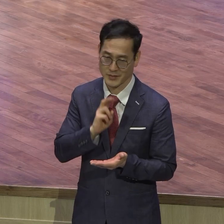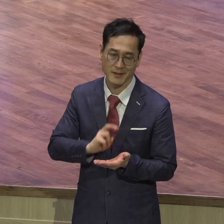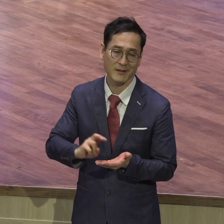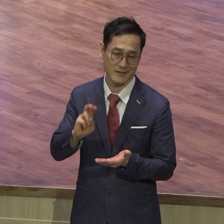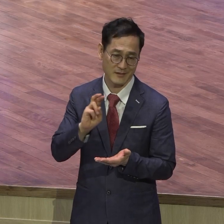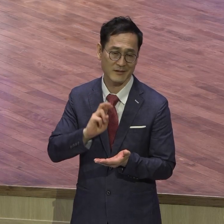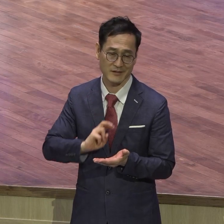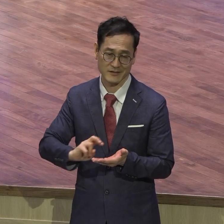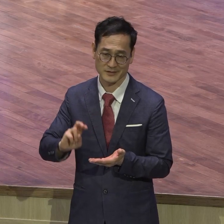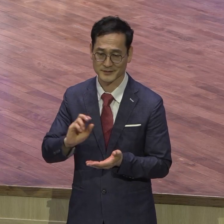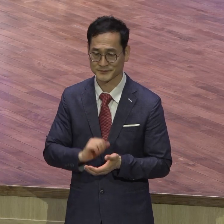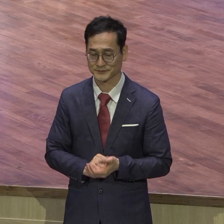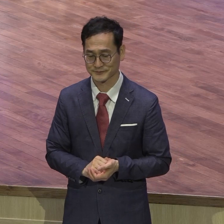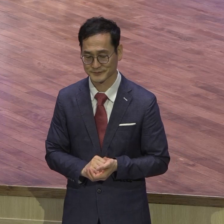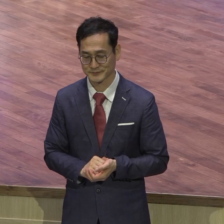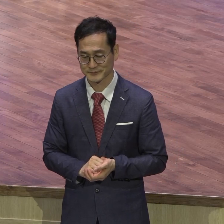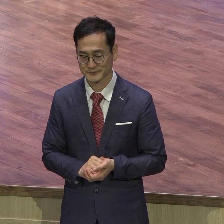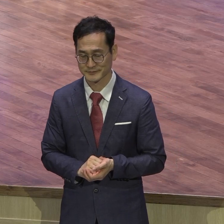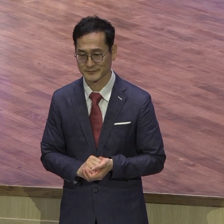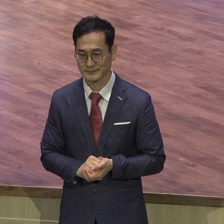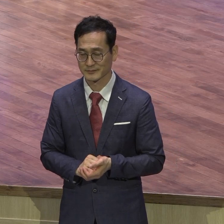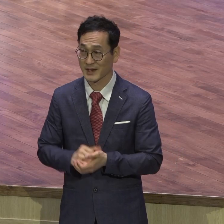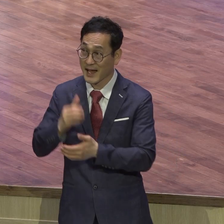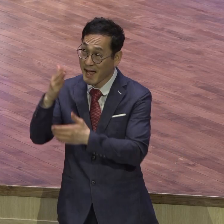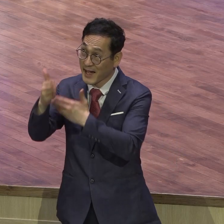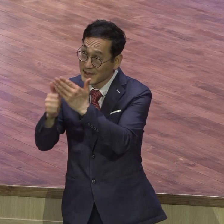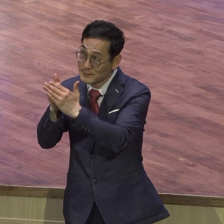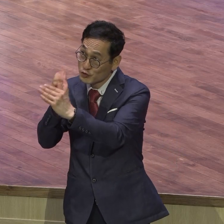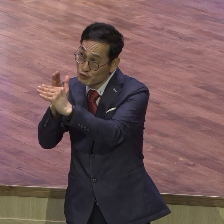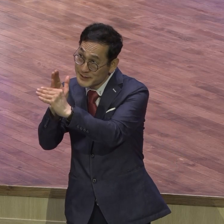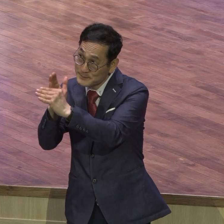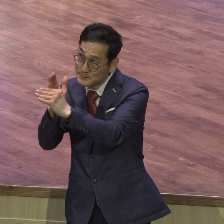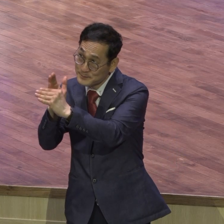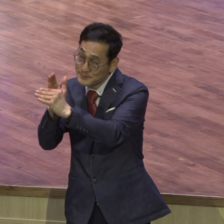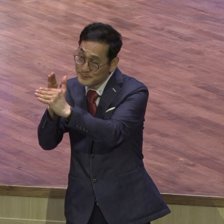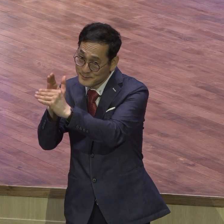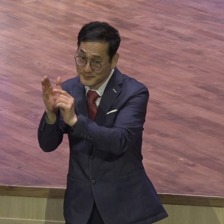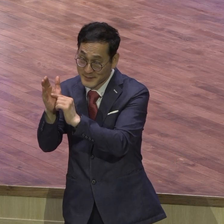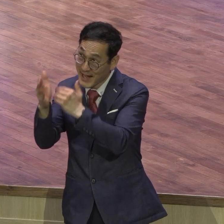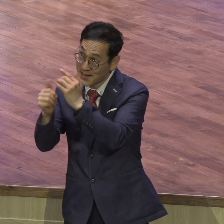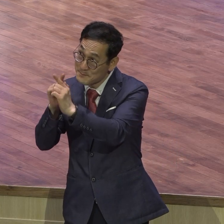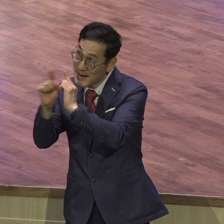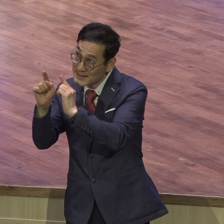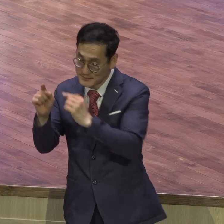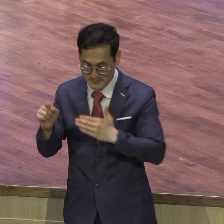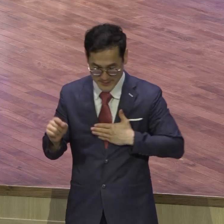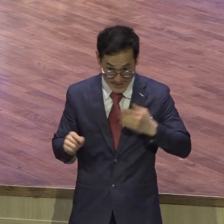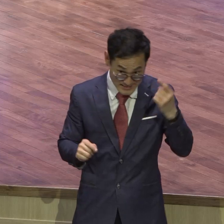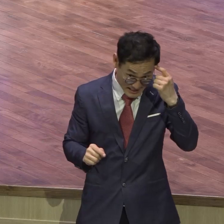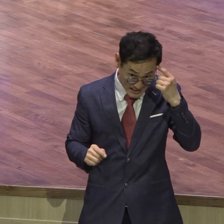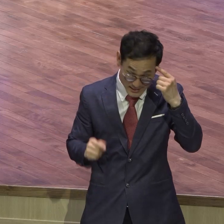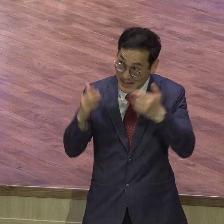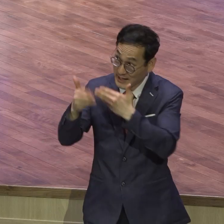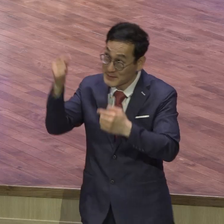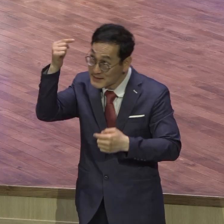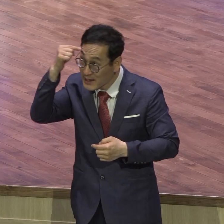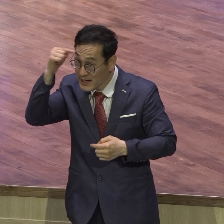말씀에 하나님의 말씀에 하나님의 생각을 내 생각과 바꾸는 거예요 내 생각 하나님의 생각 하나님의 말씀